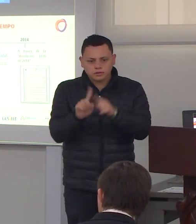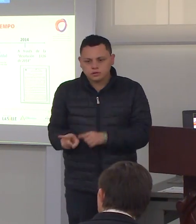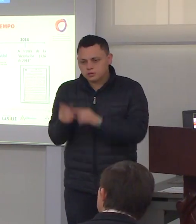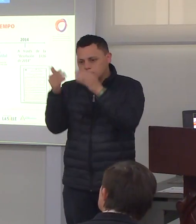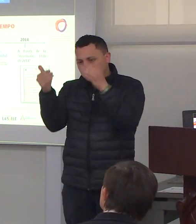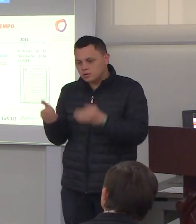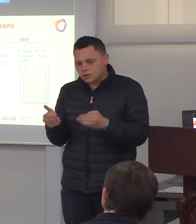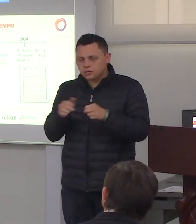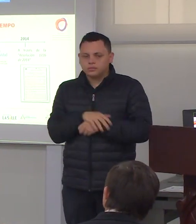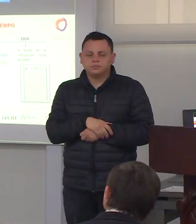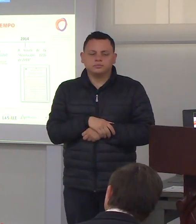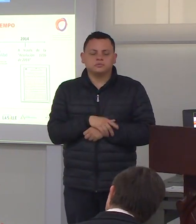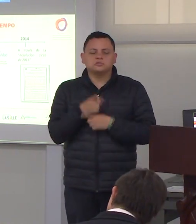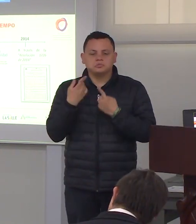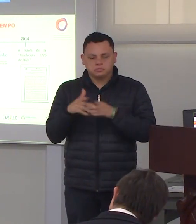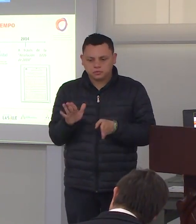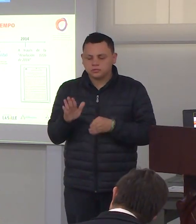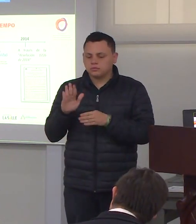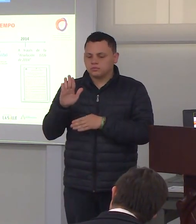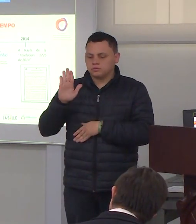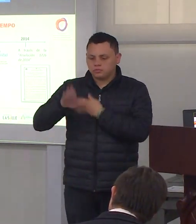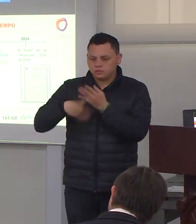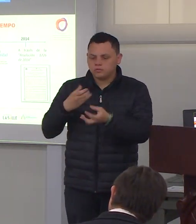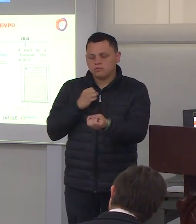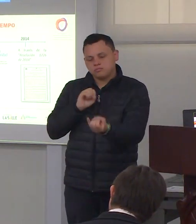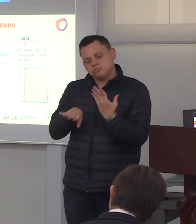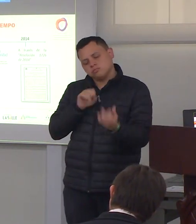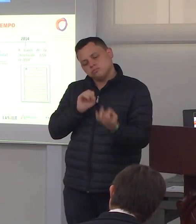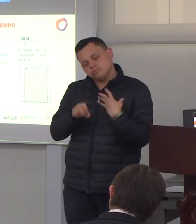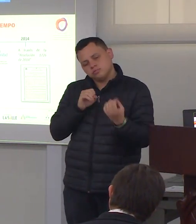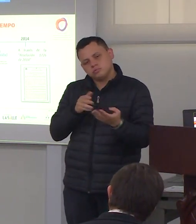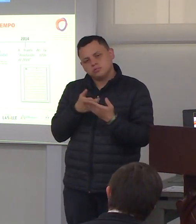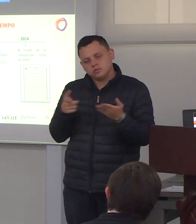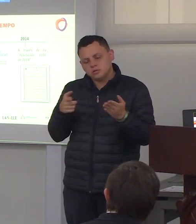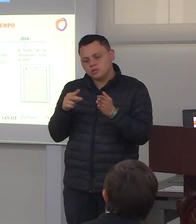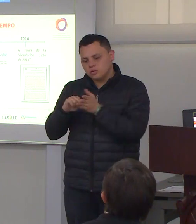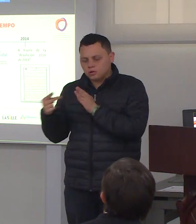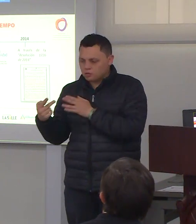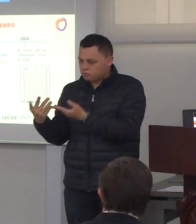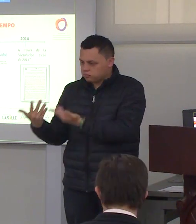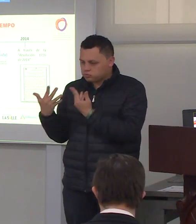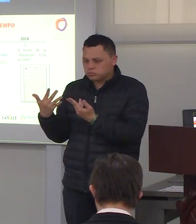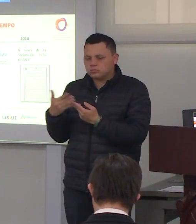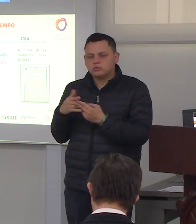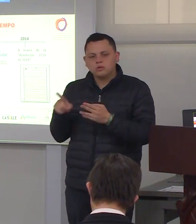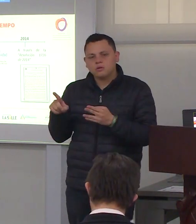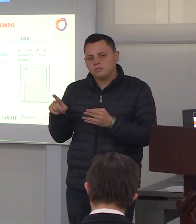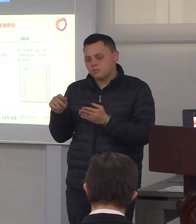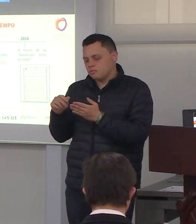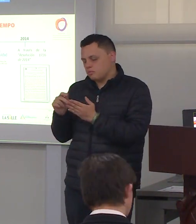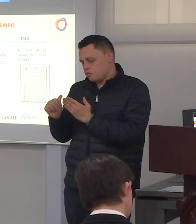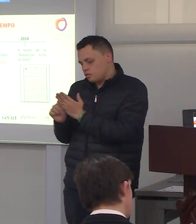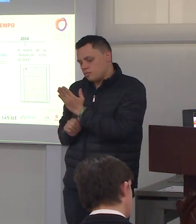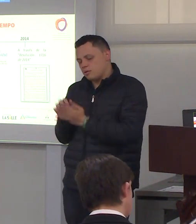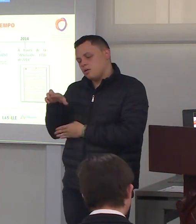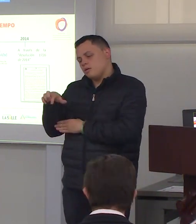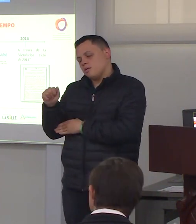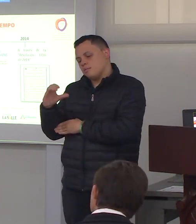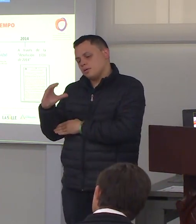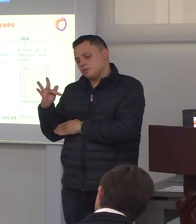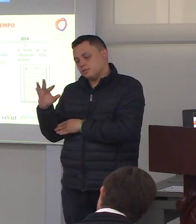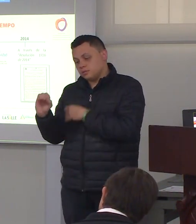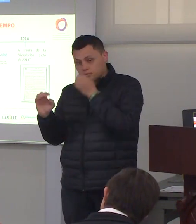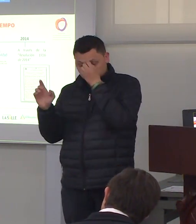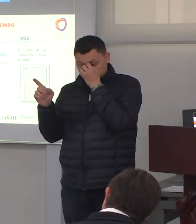y gracias a un proceso de transferencia de conocimiento y de asistencia técnica que nos hizo el Programa Pacto con todo lo que ya veníamos,